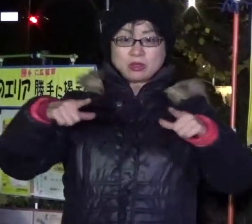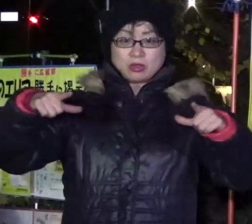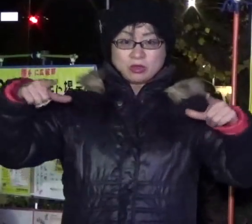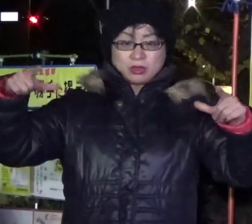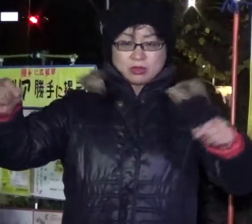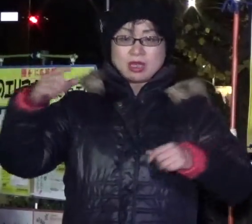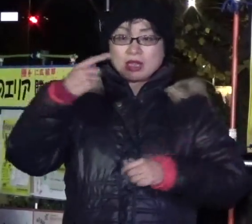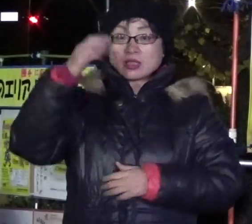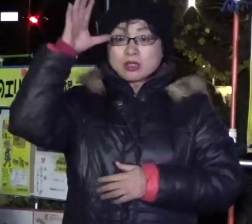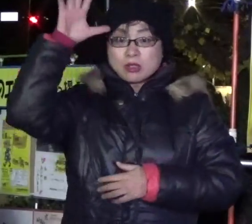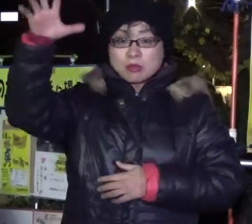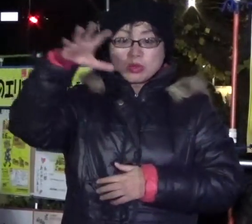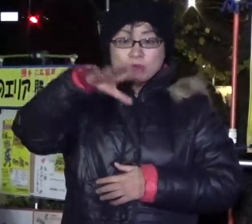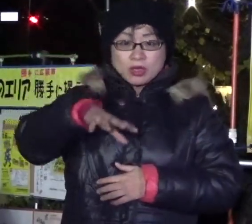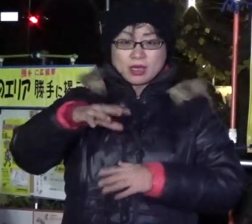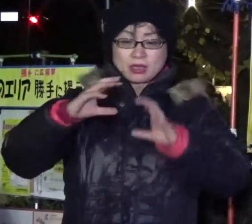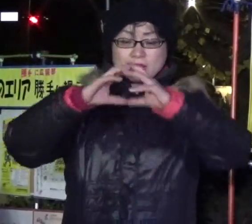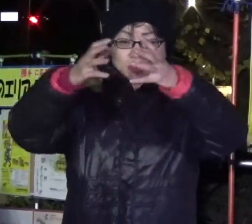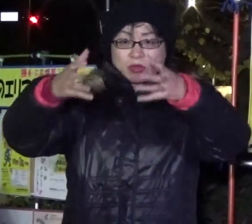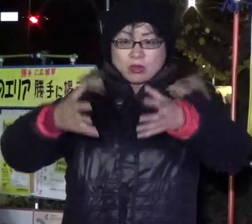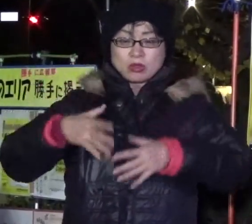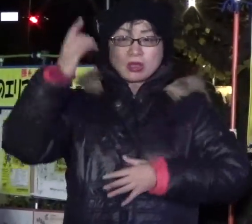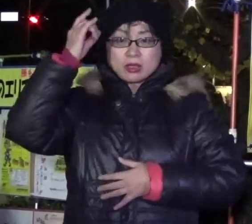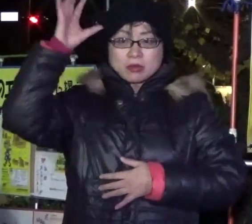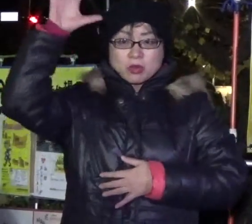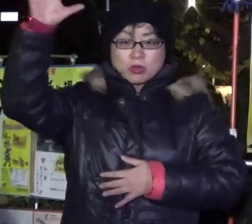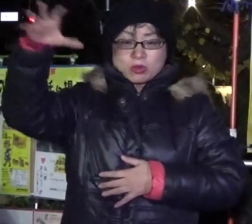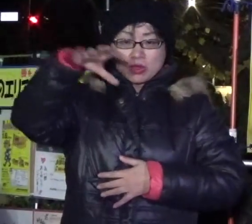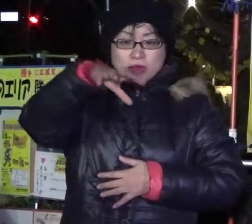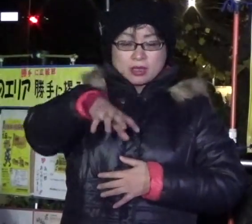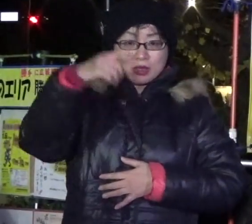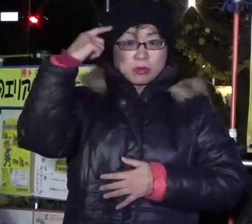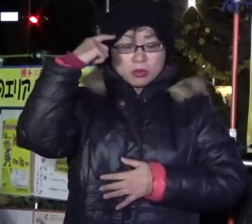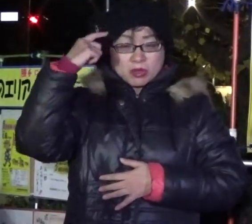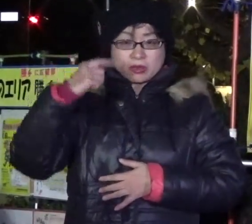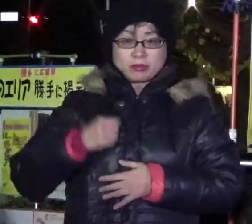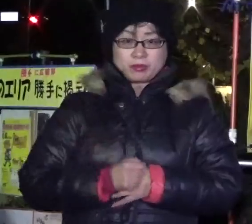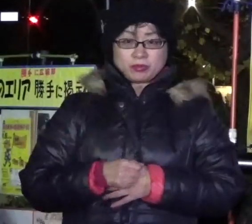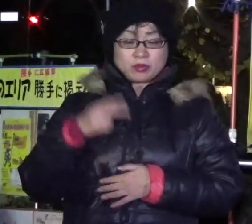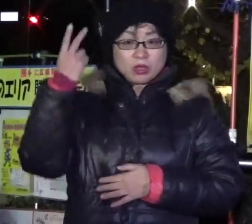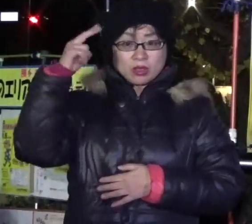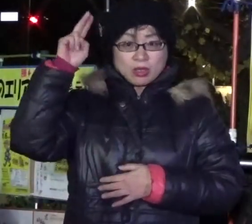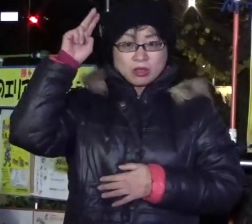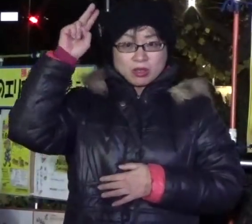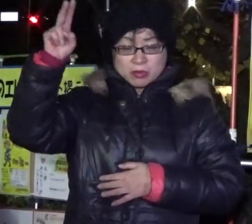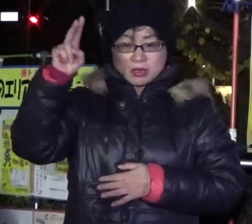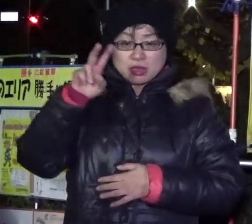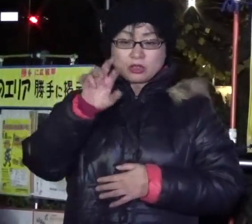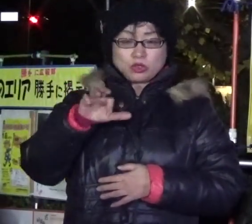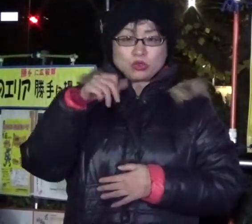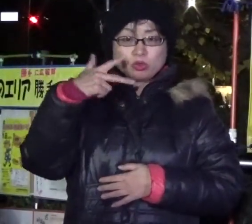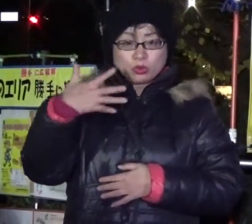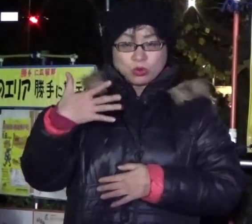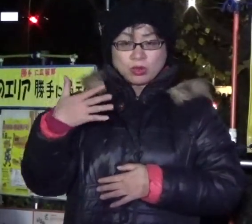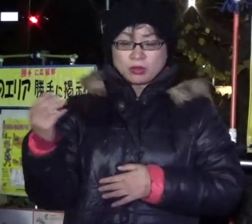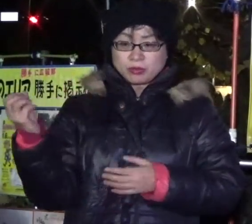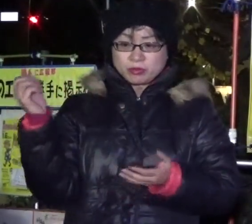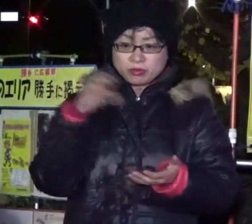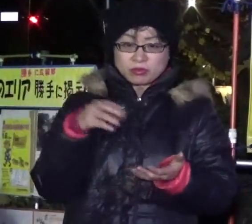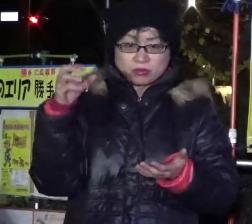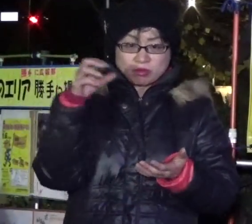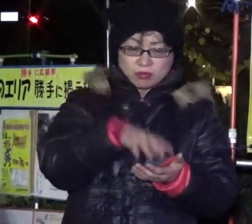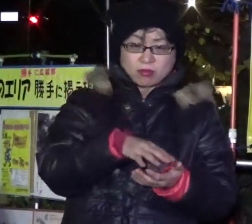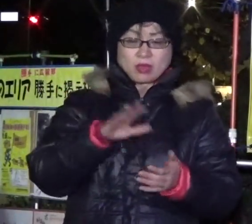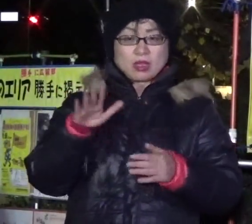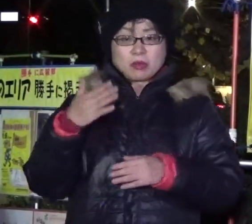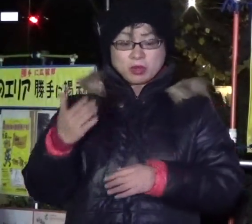エリアだと、世界中が希望のエリアだというふうに思います。沖縄に14日土砂が投入されてしまいましたけれども、本